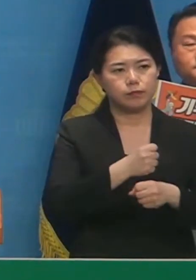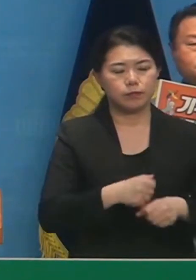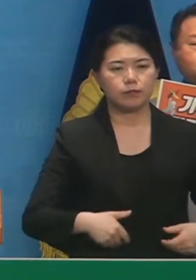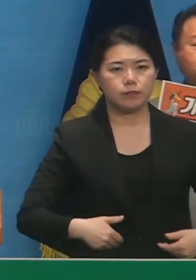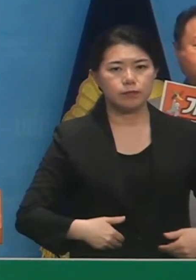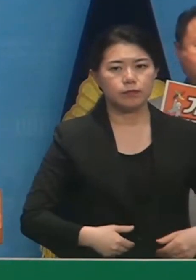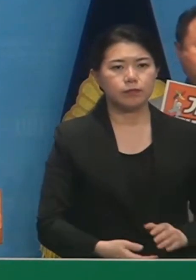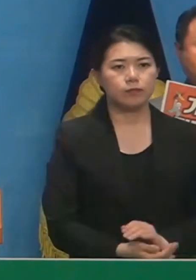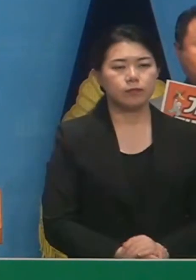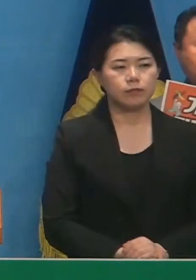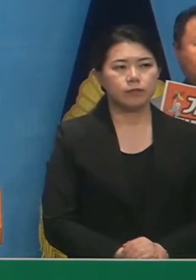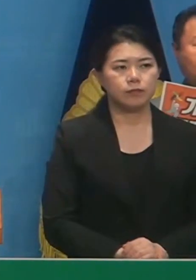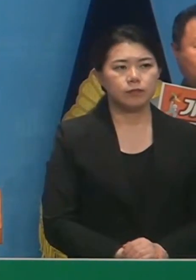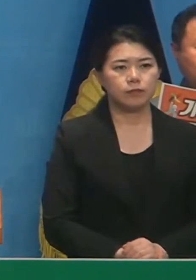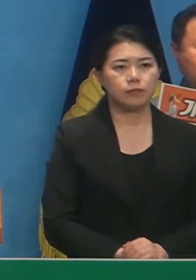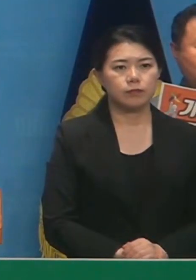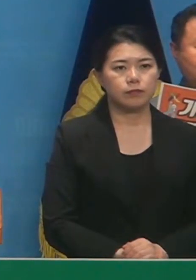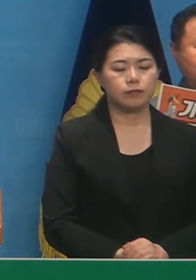합니다.